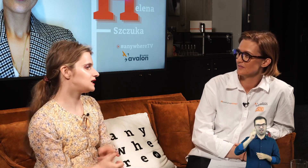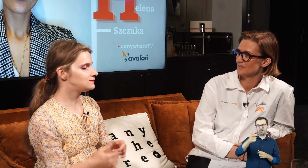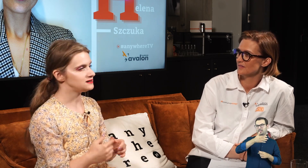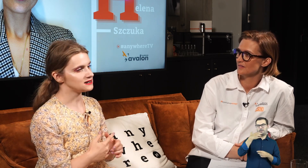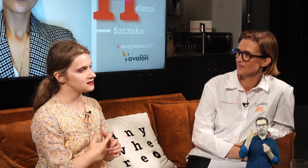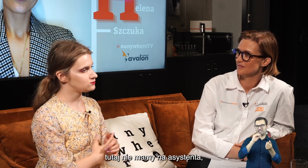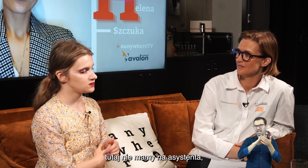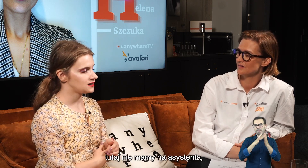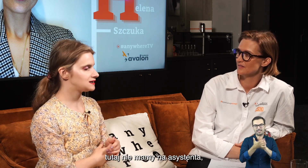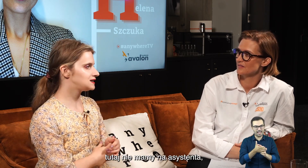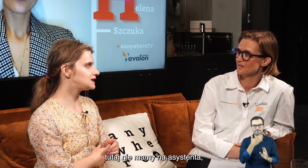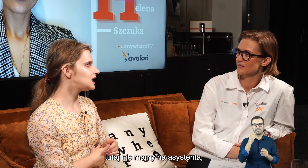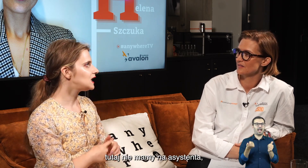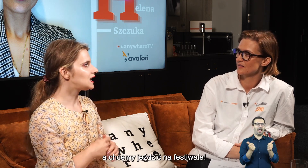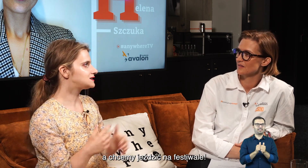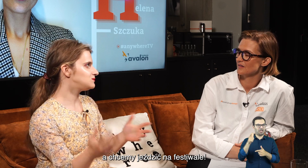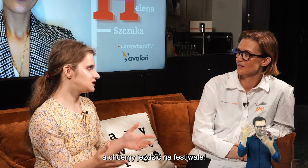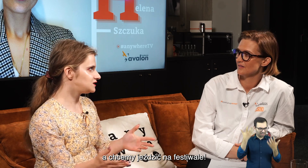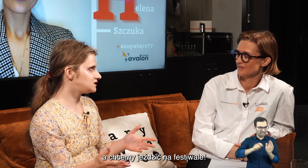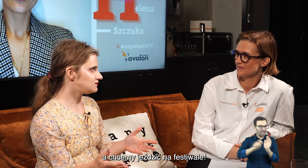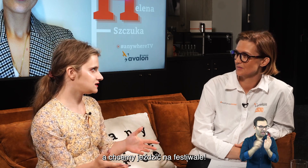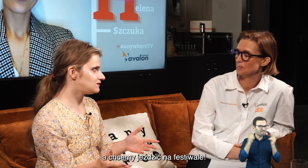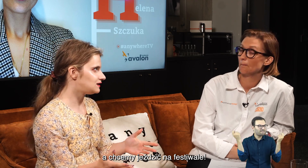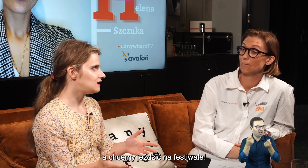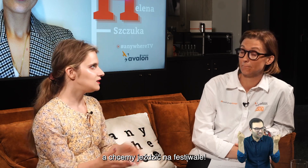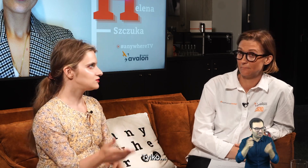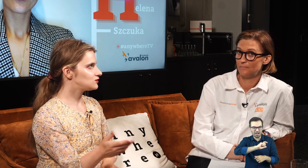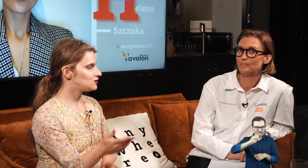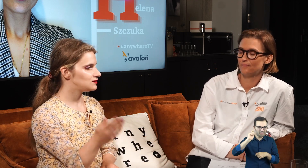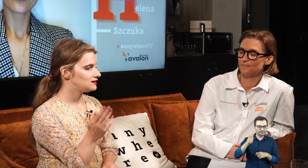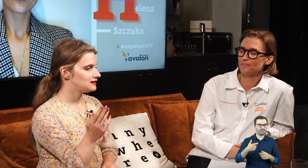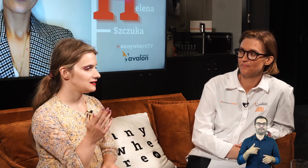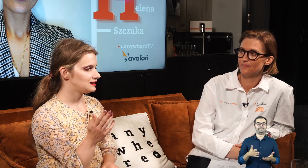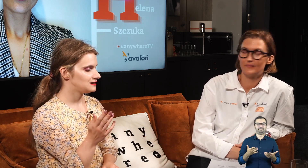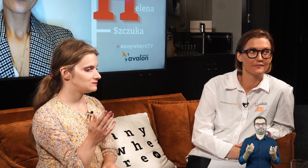pieniędzy na rehabilitację, tutaj na asystenta, a chcemy jeździć na festiwale. Tylko